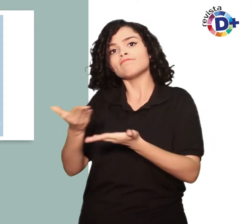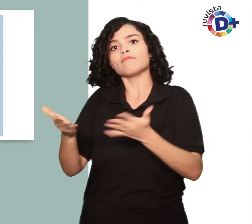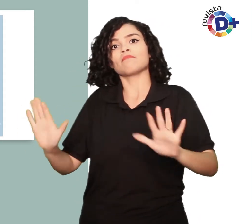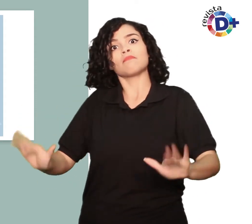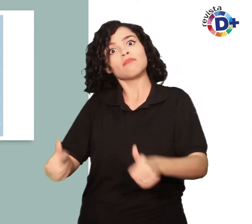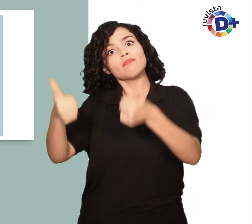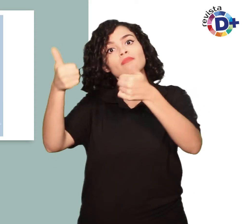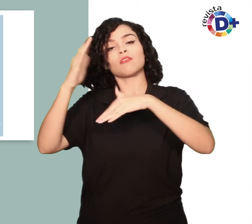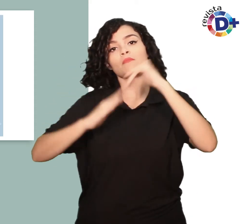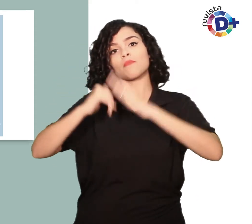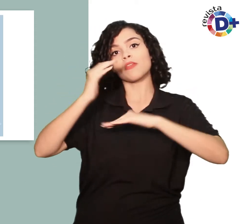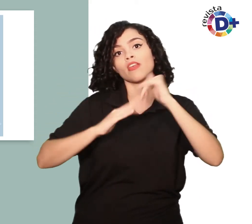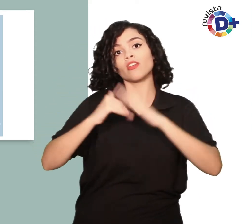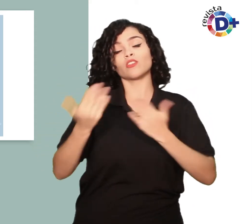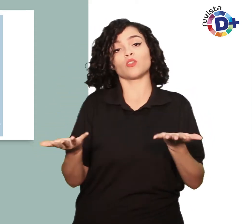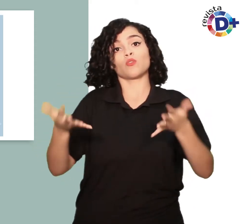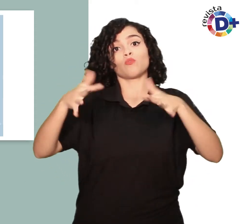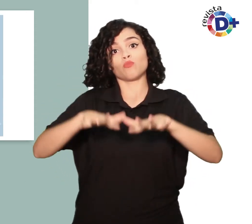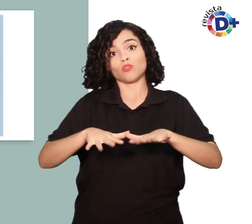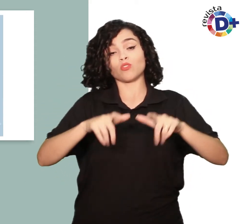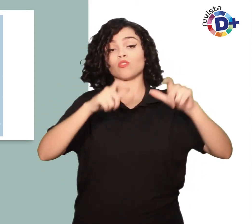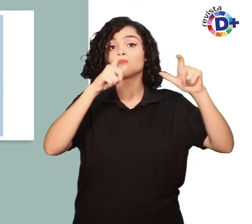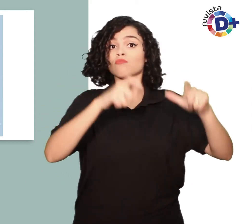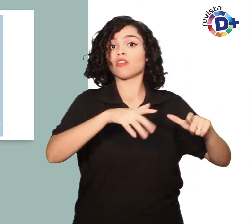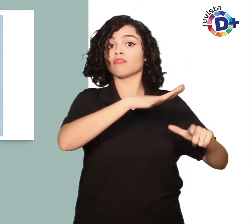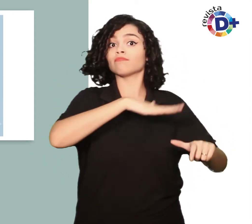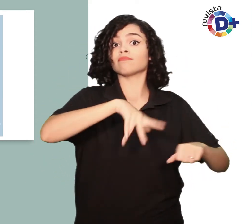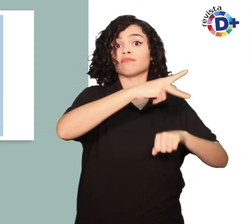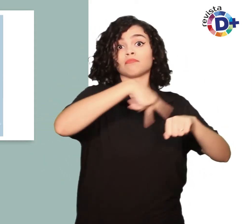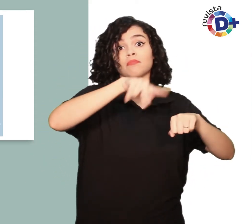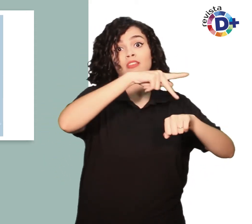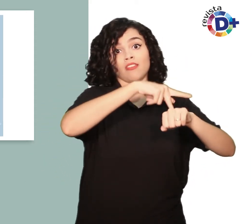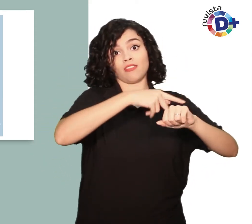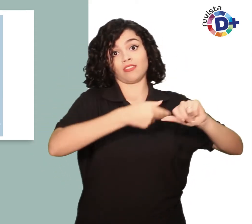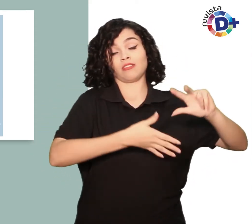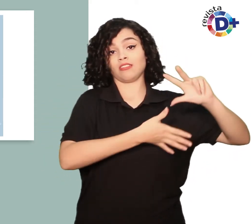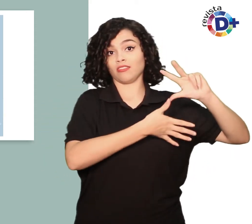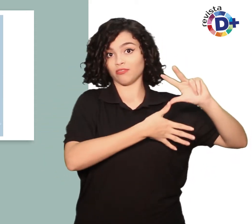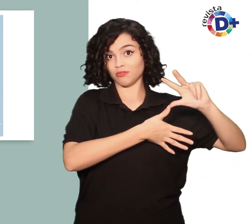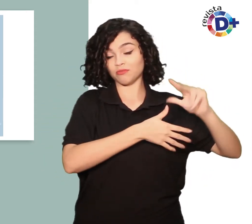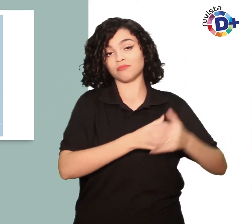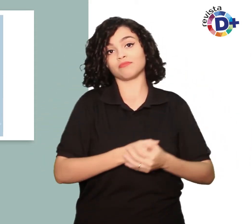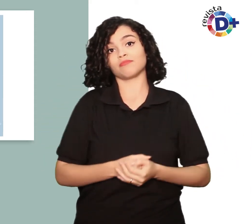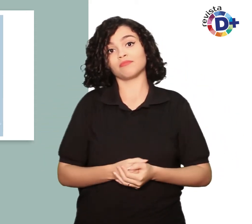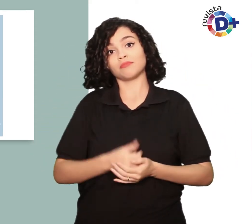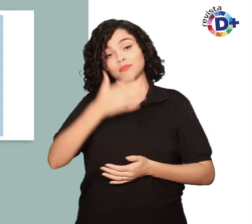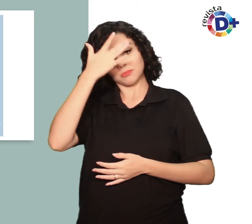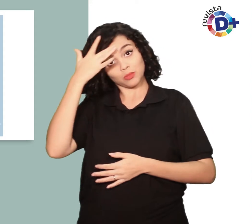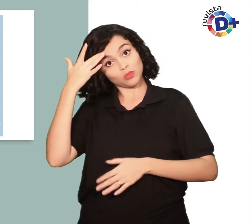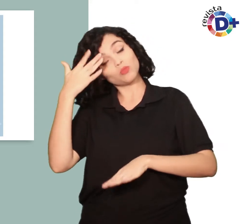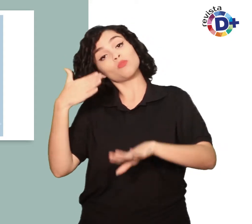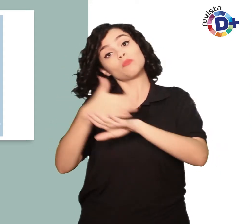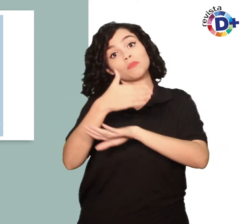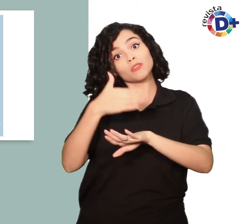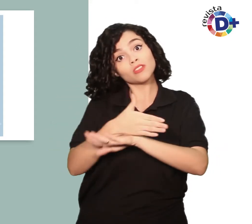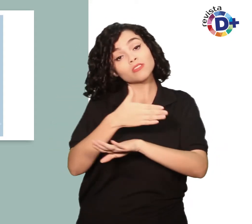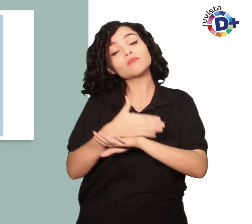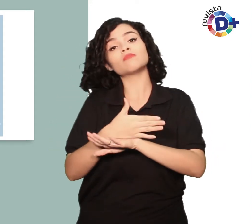inclusão entre os países latino-americanos. Além disso, os participantes fizeram um